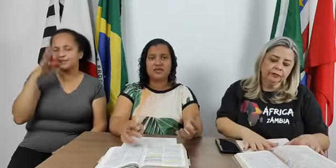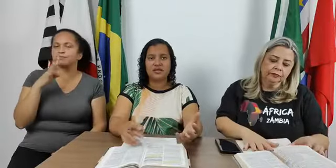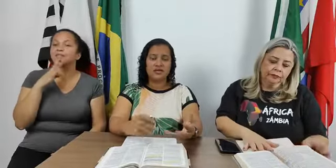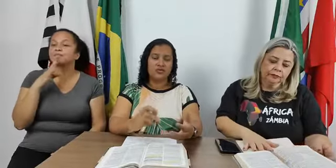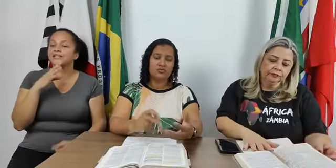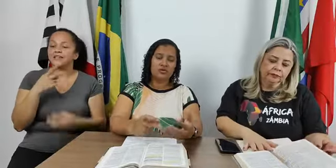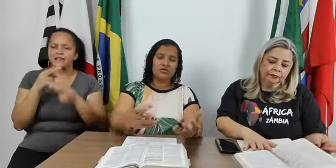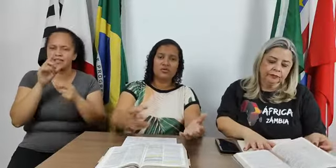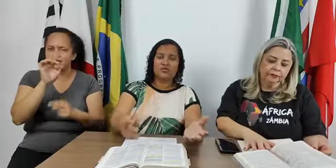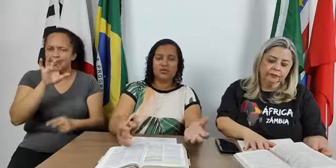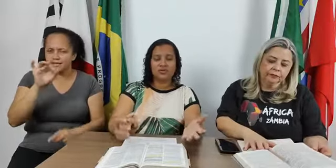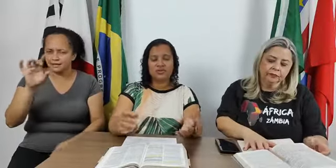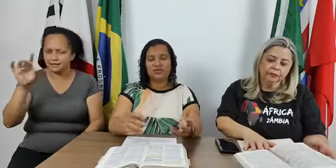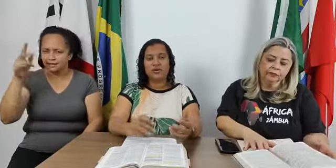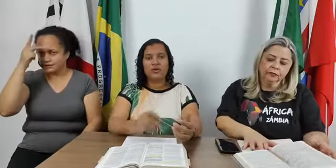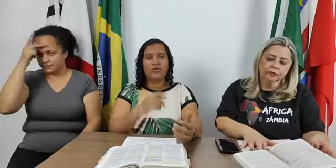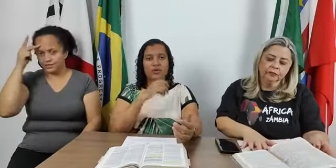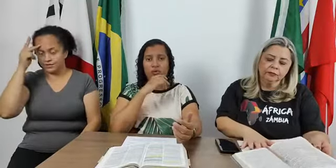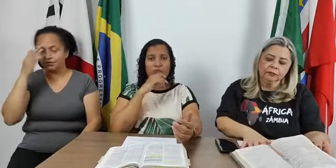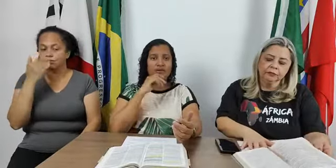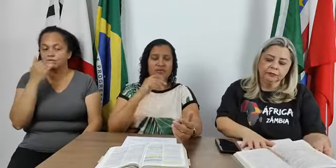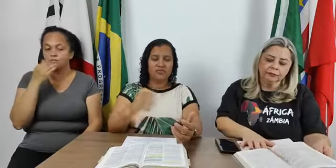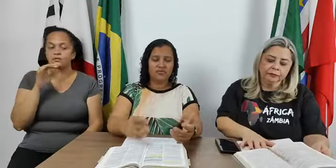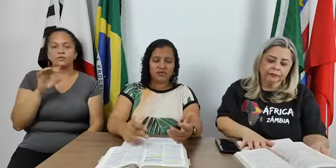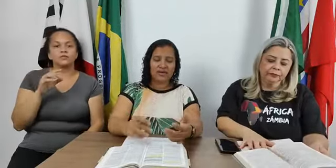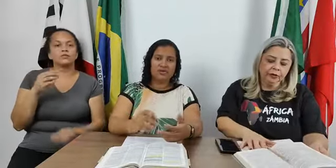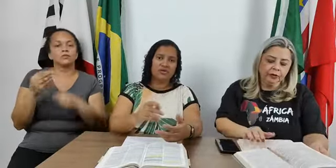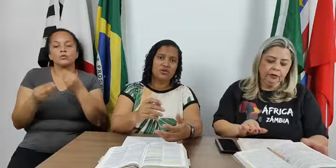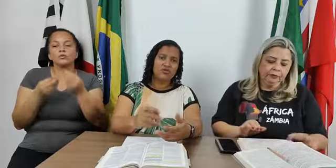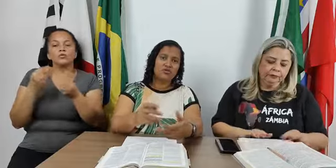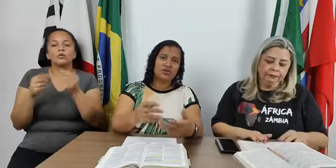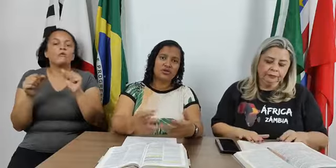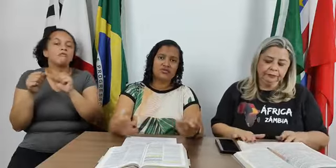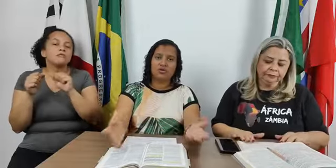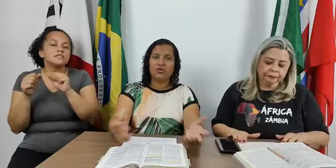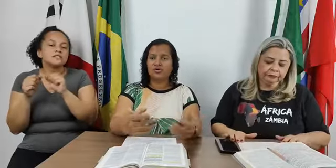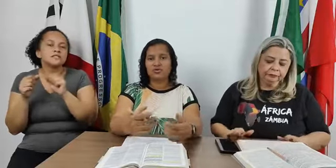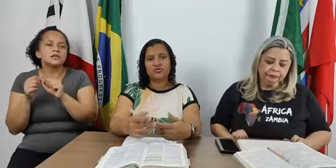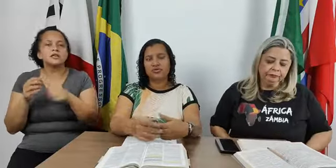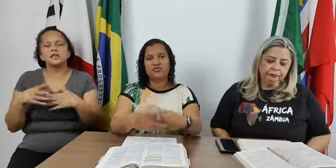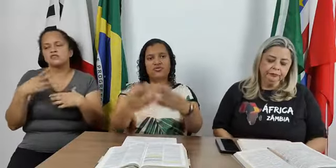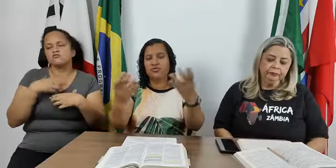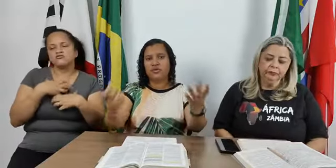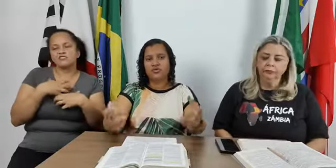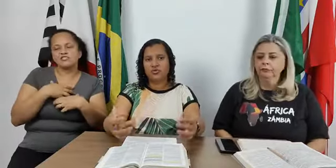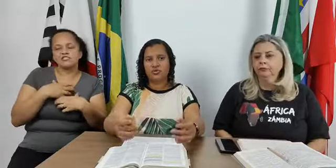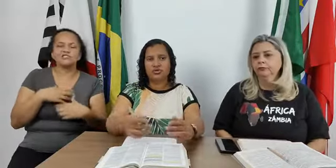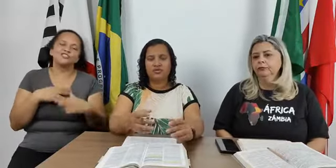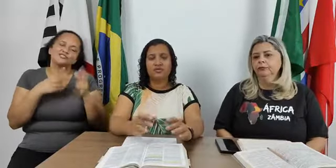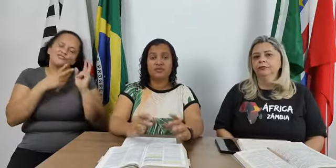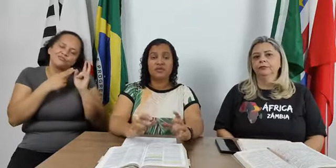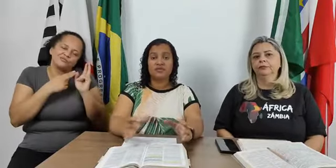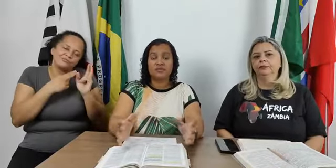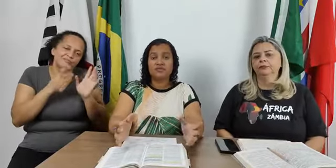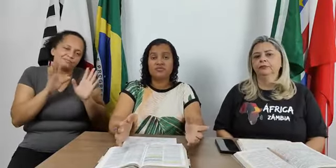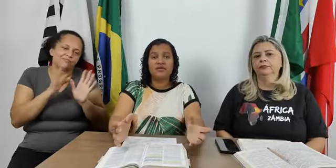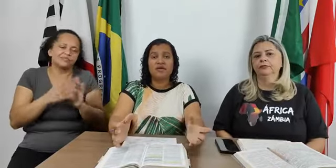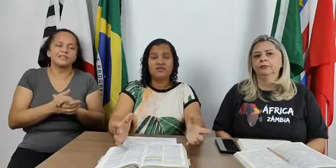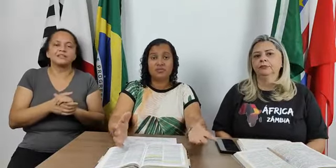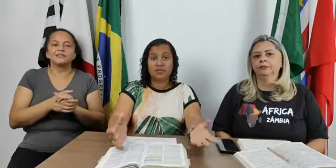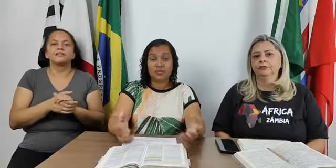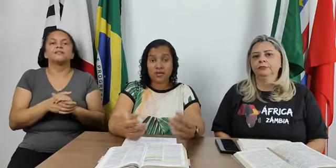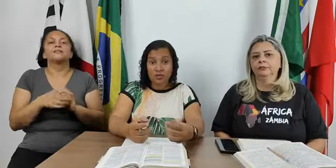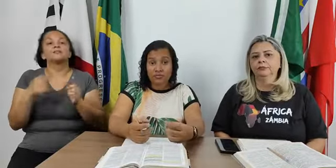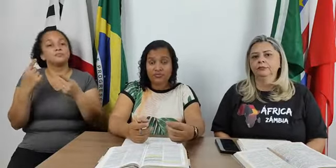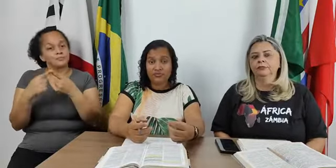com você, o jeito que gosta que dobra a roupa, não é verdade? O jeito que gosta de dormir à noite. Isso é